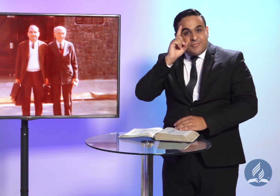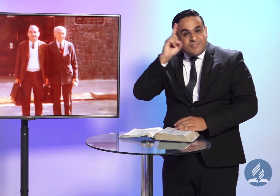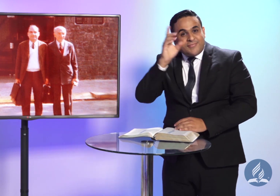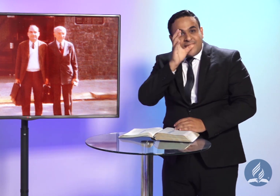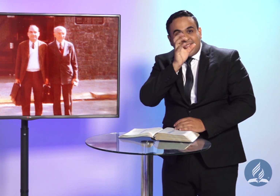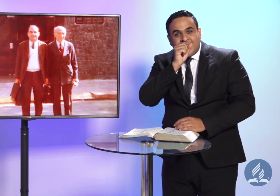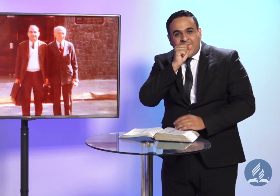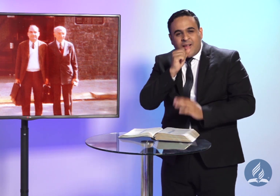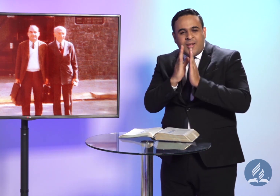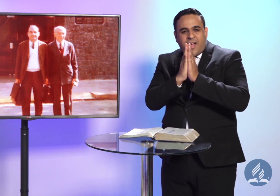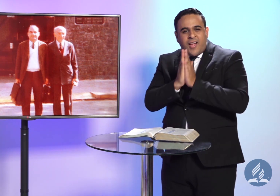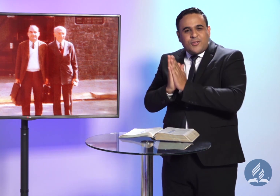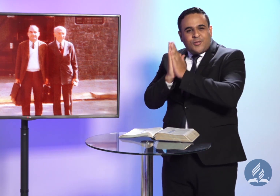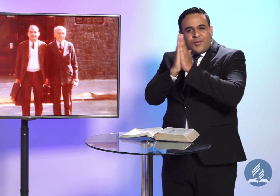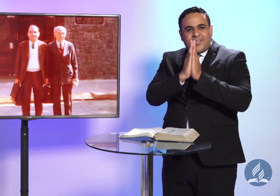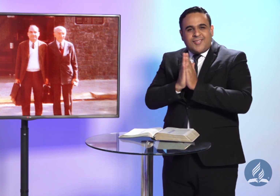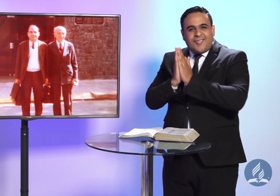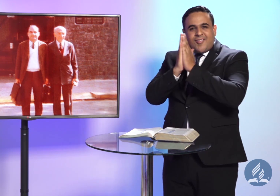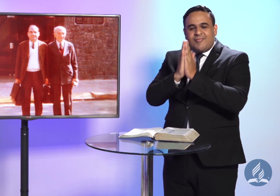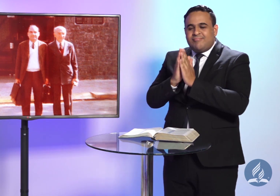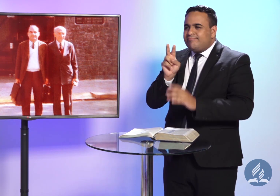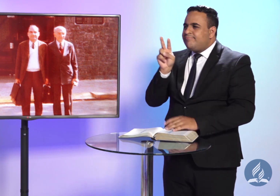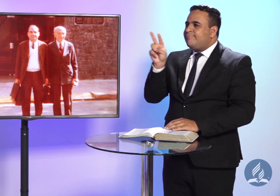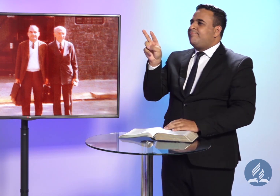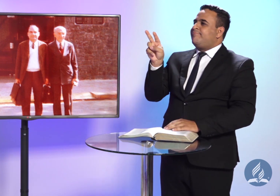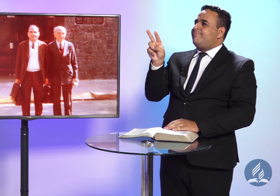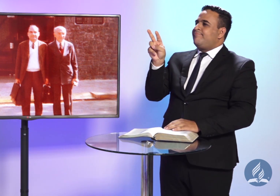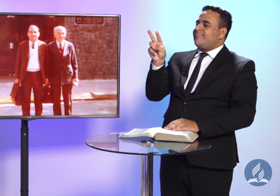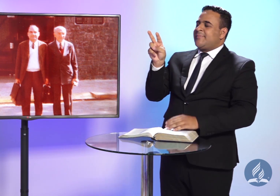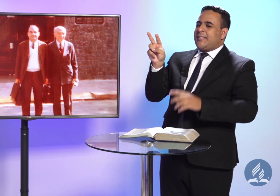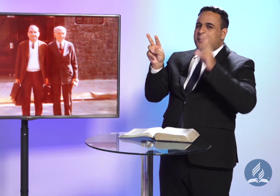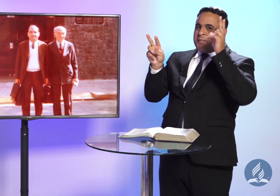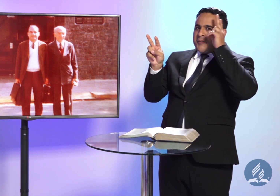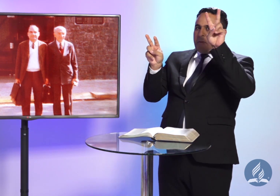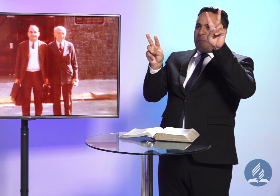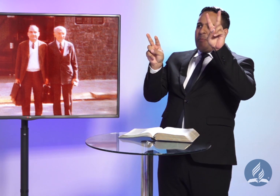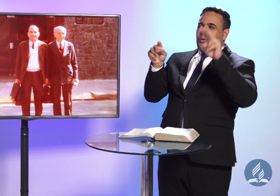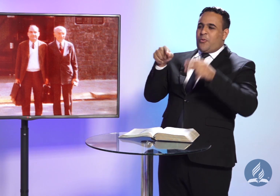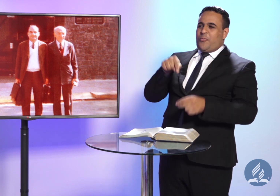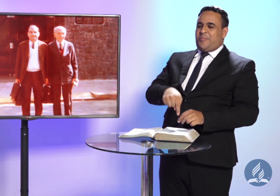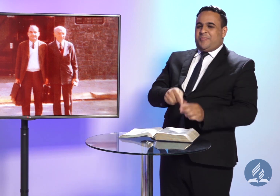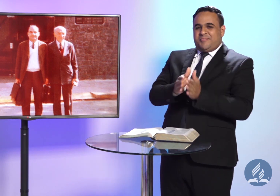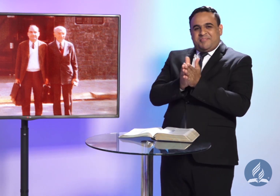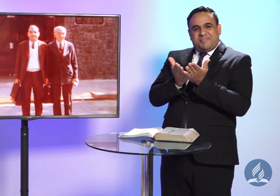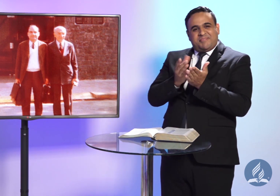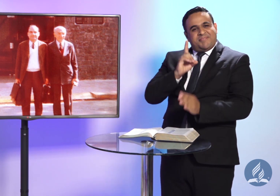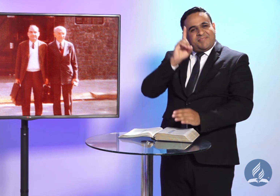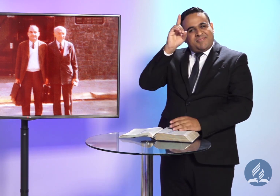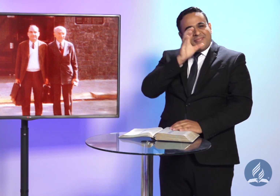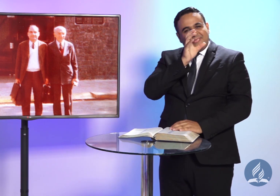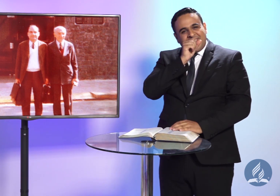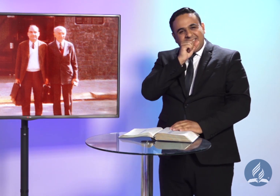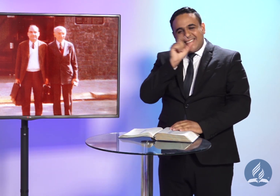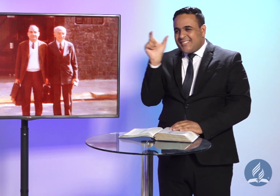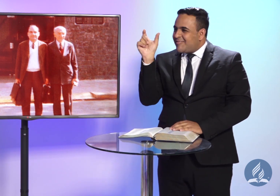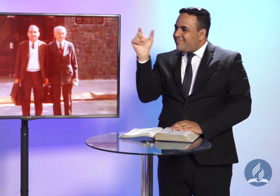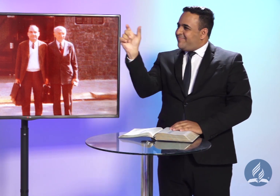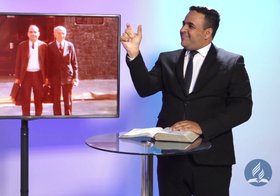escrito que sábado era um dia de adoração, era um dia de culto. Estava uma frase